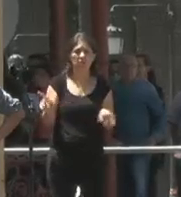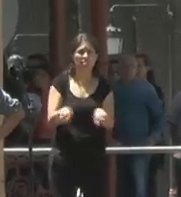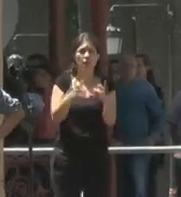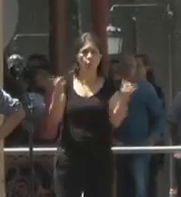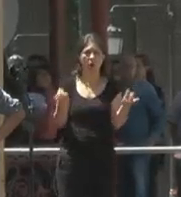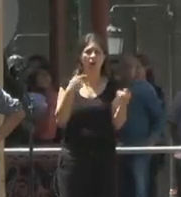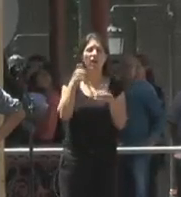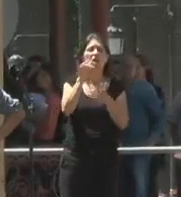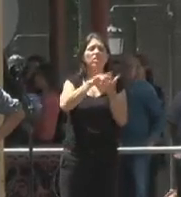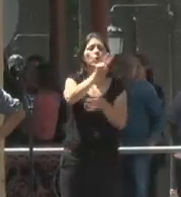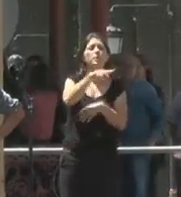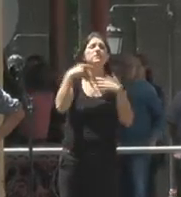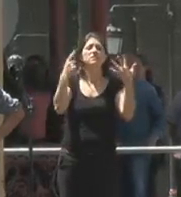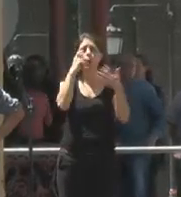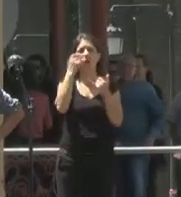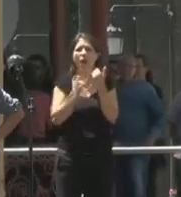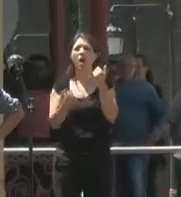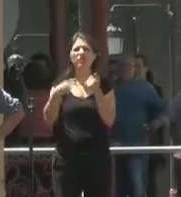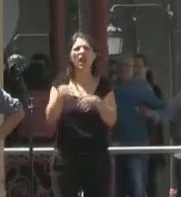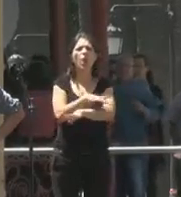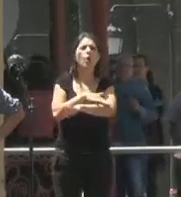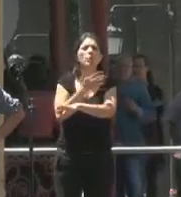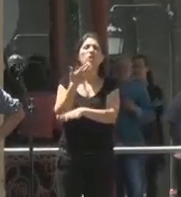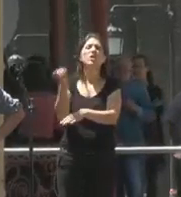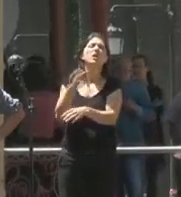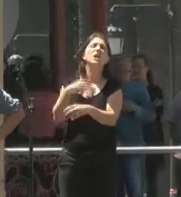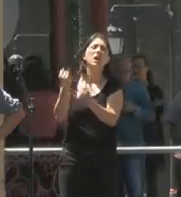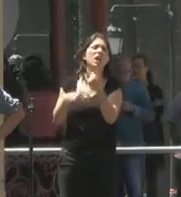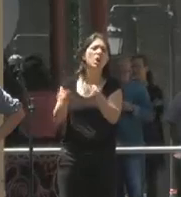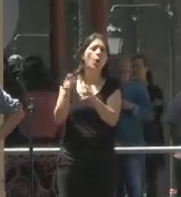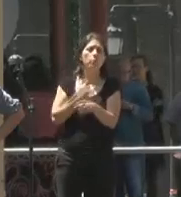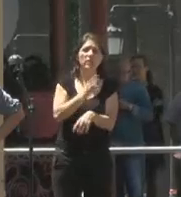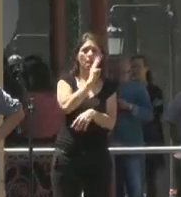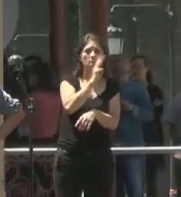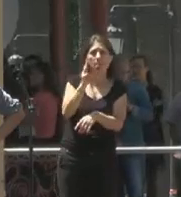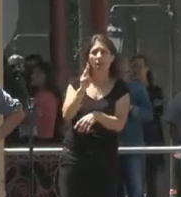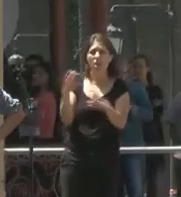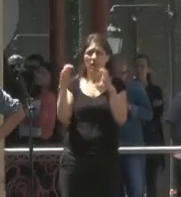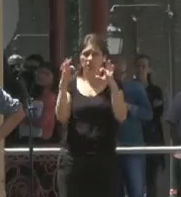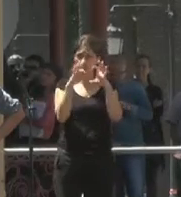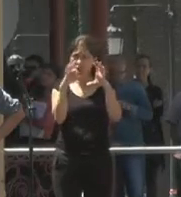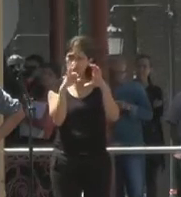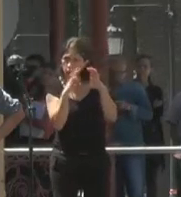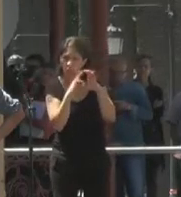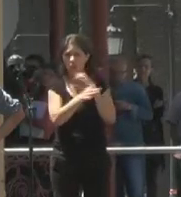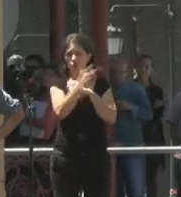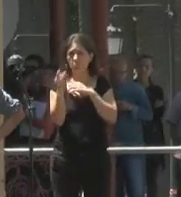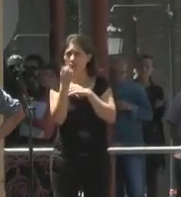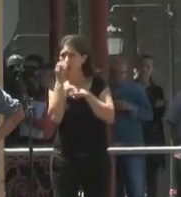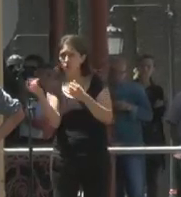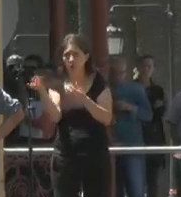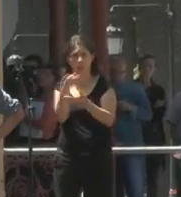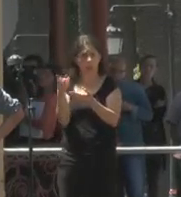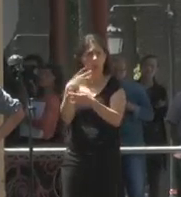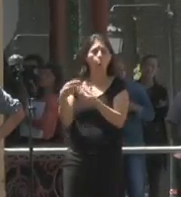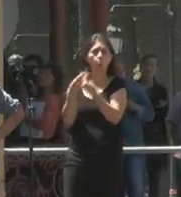26. Su única propuesta es que gobiernen juntos el Partido Popular con el apoyo del Partido Socialista, que digo yo que ya son mayorcitos y ya se bastan para eso. Y